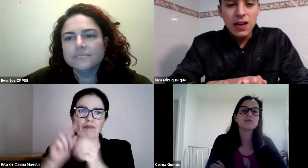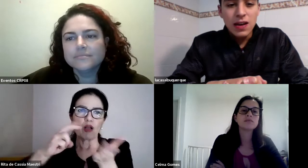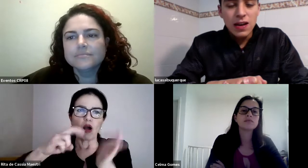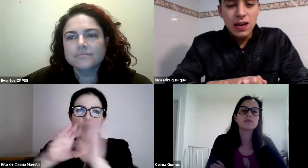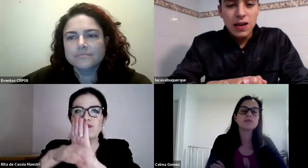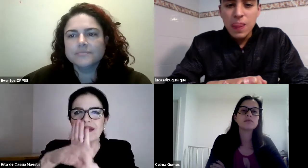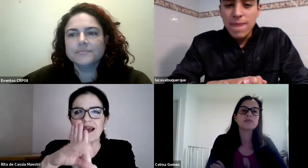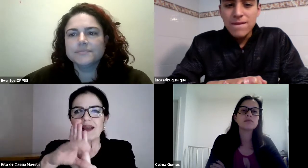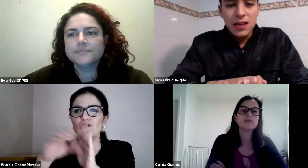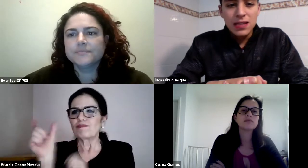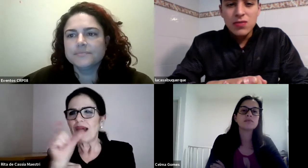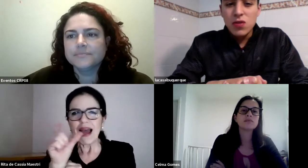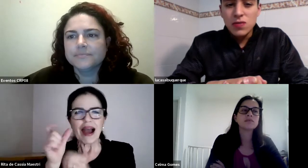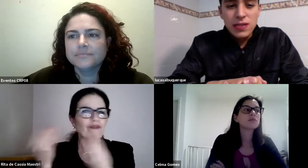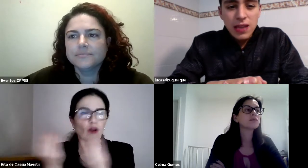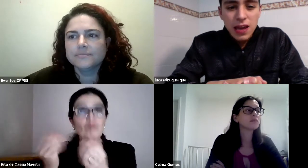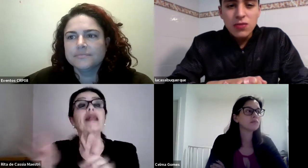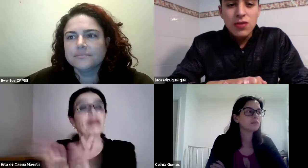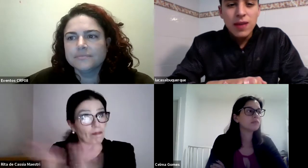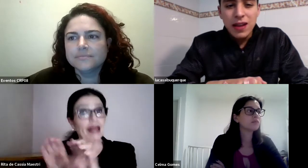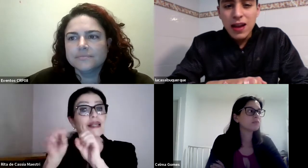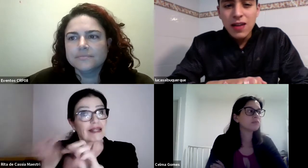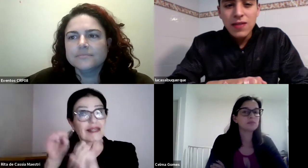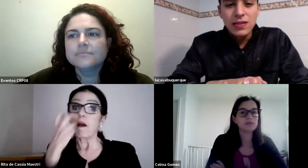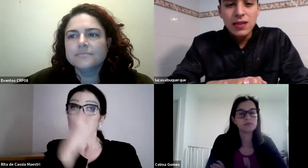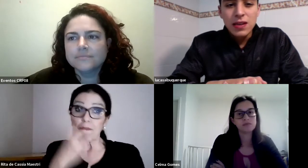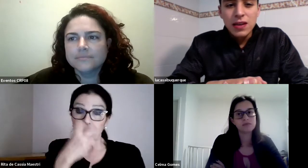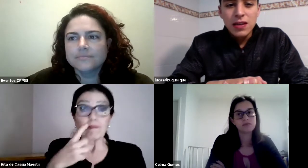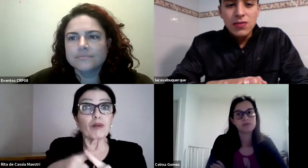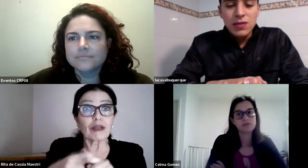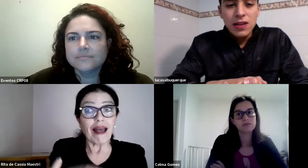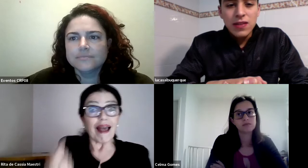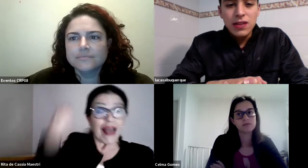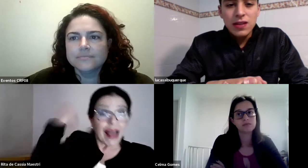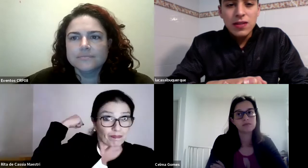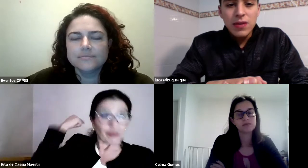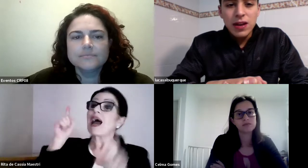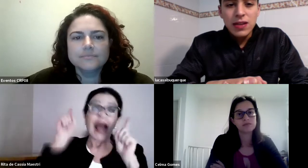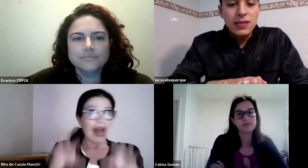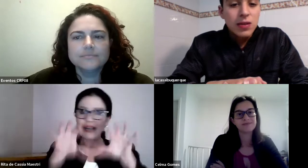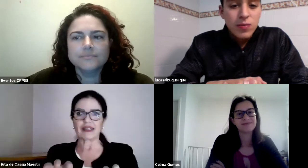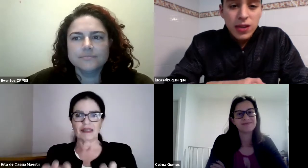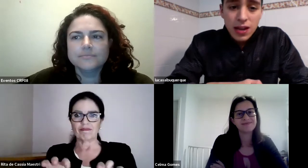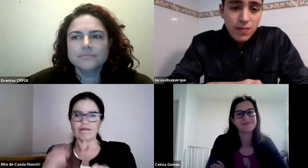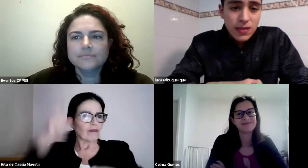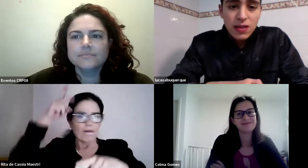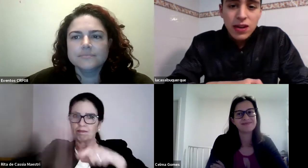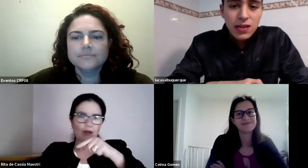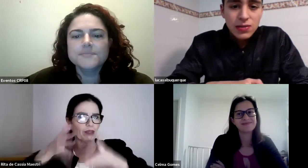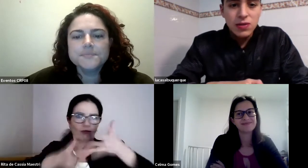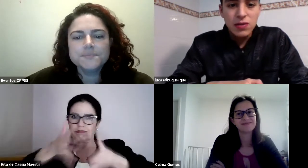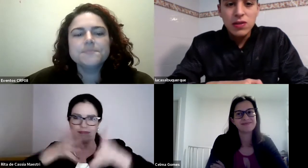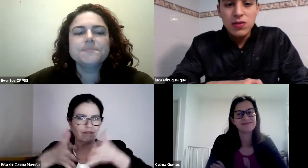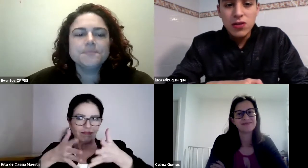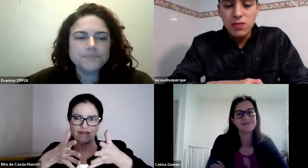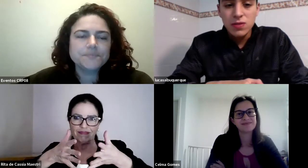entenderia a questão de conceitos, de palavras. Então, isso estava relacionado também à oralização, porque lá no passado era